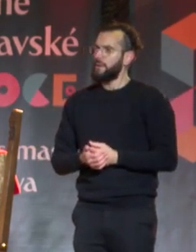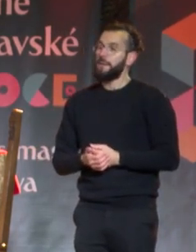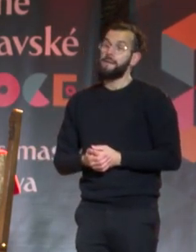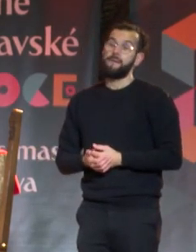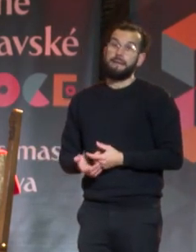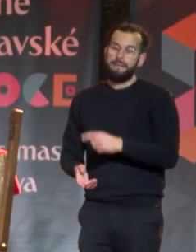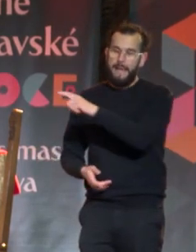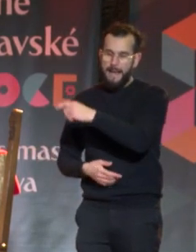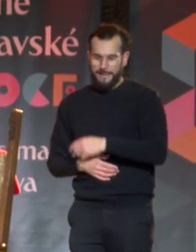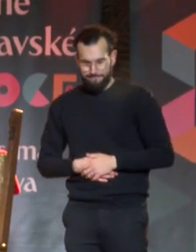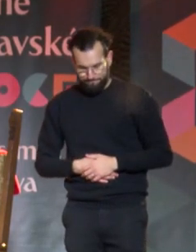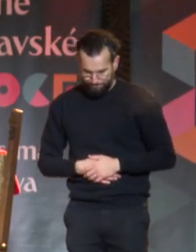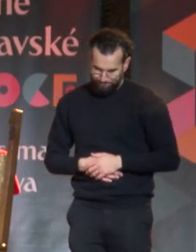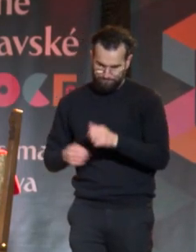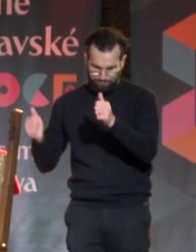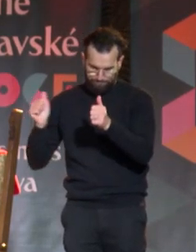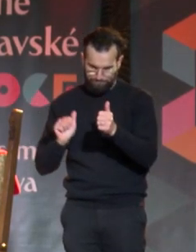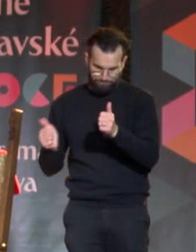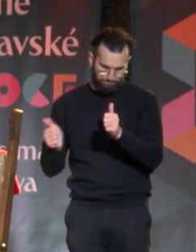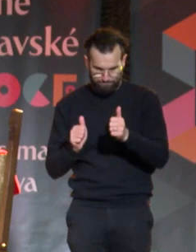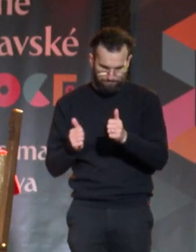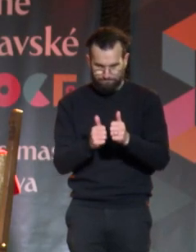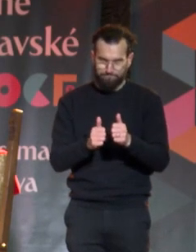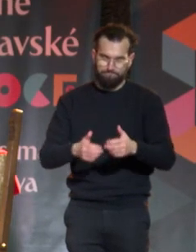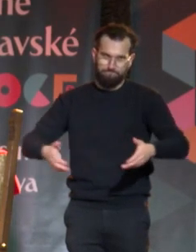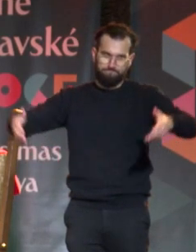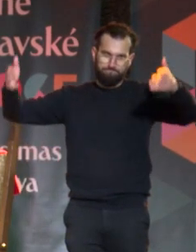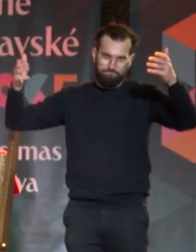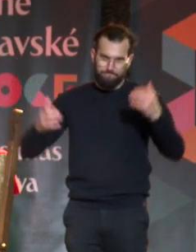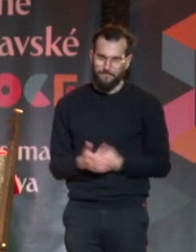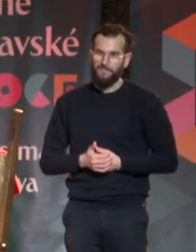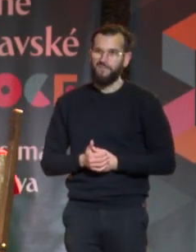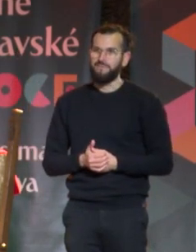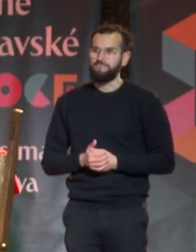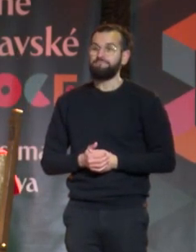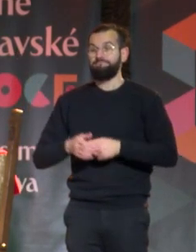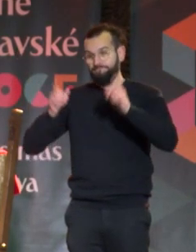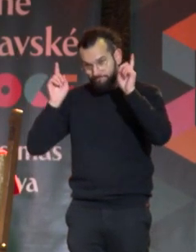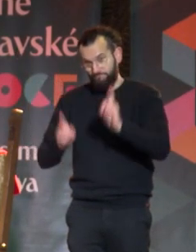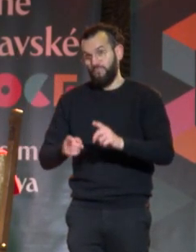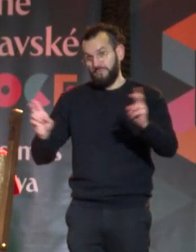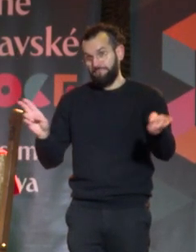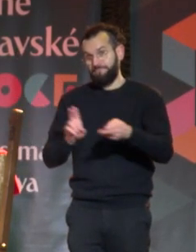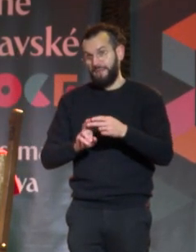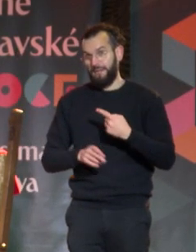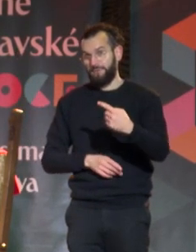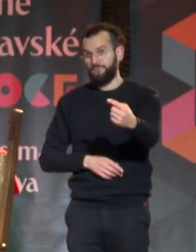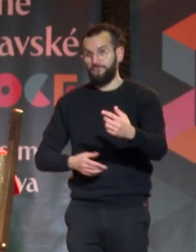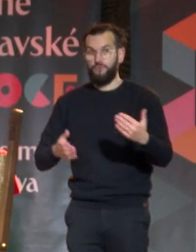Privlečiem sa k ním dolu a aj tak to nemá cenu oddialovať. Aj tak sa s nimi bude musieť niekedy